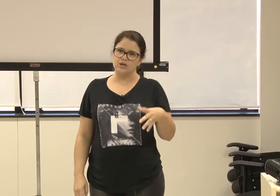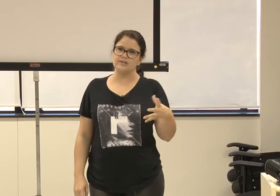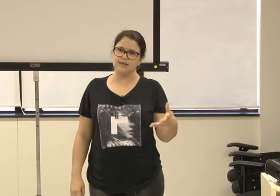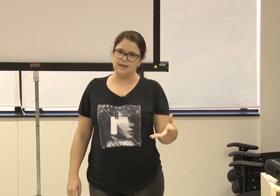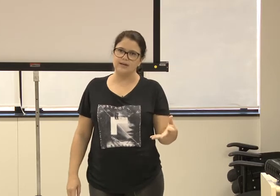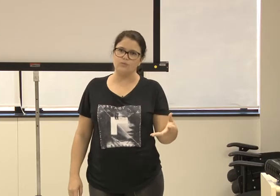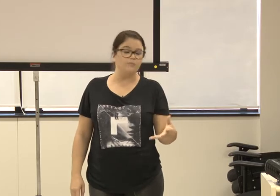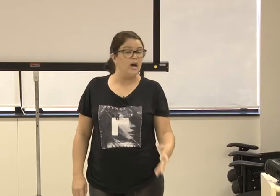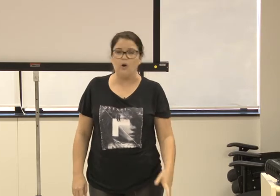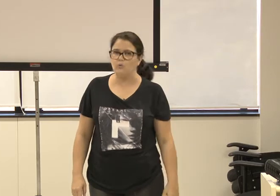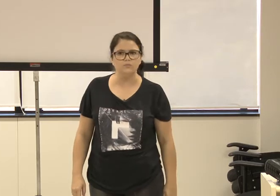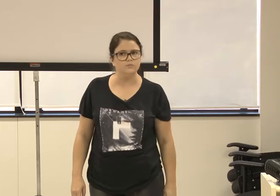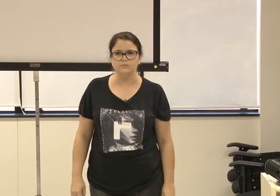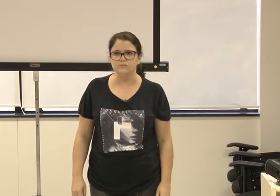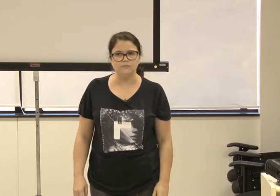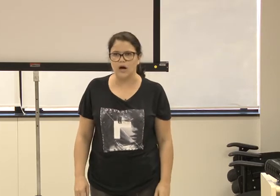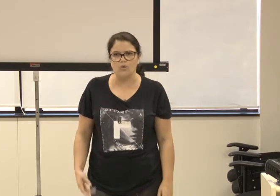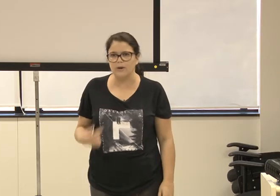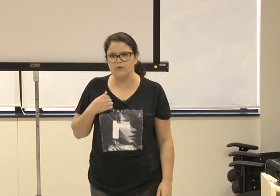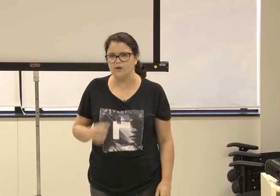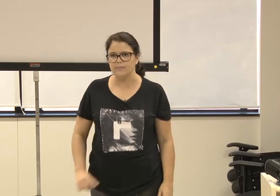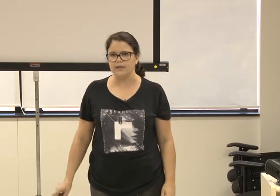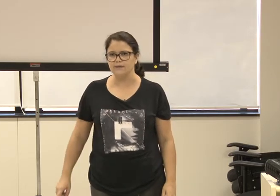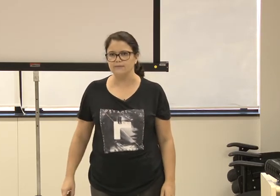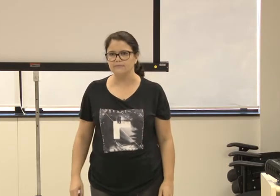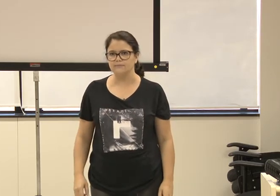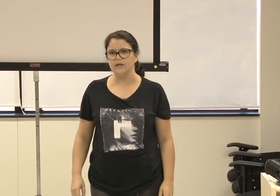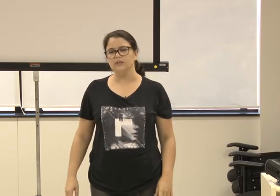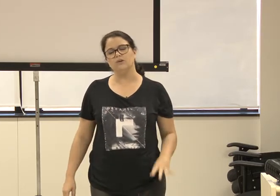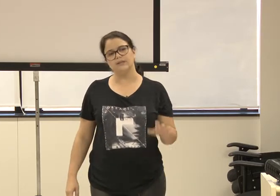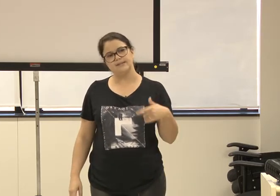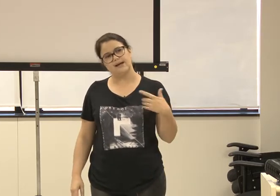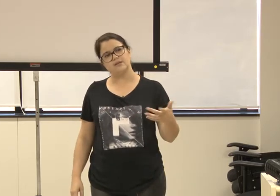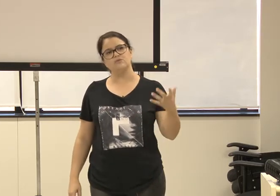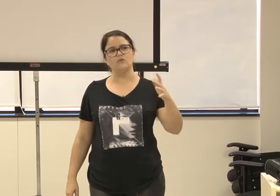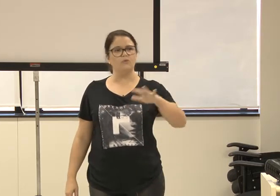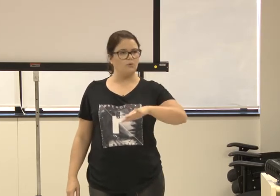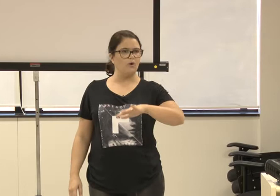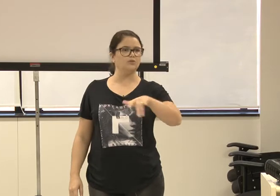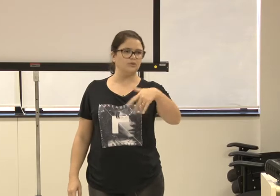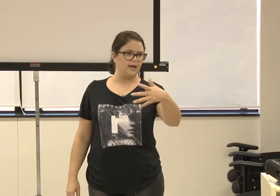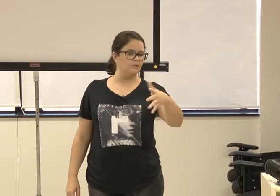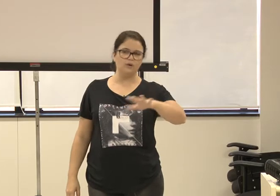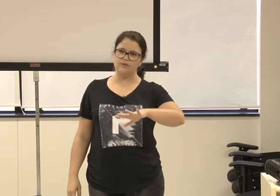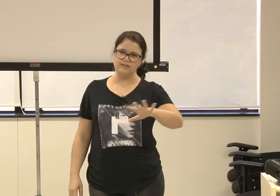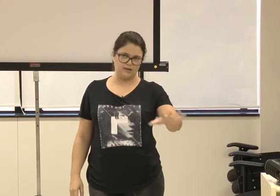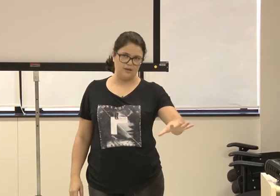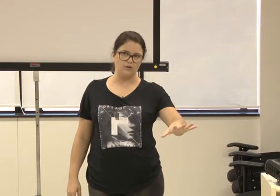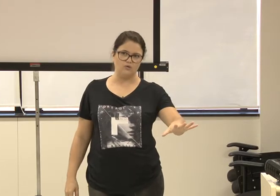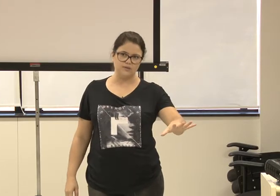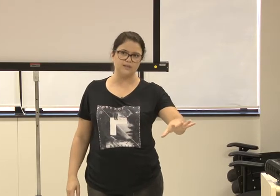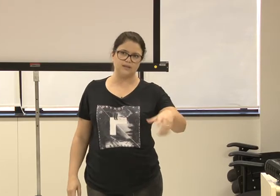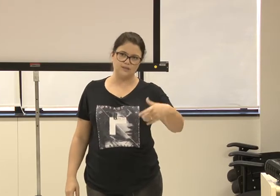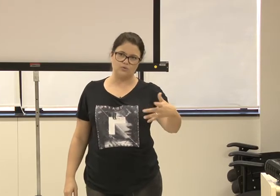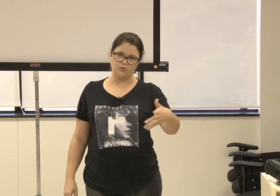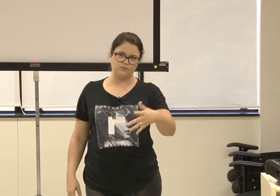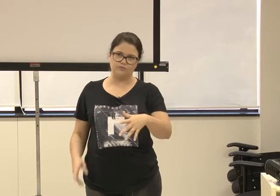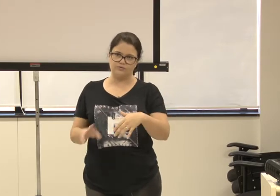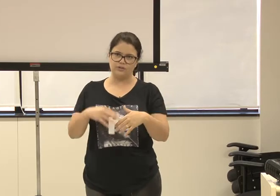se declara culpada? Não, a culpa não foi minha. Não, nesse caso, o outro carro não vai ser consertado. Se a culpa não foi da